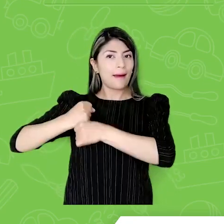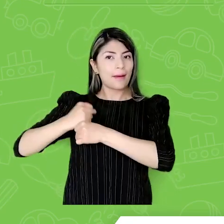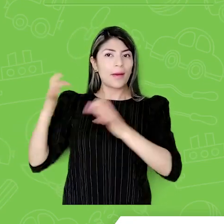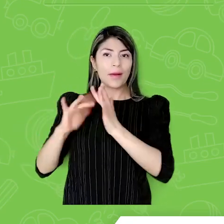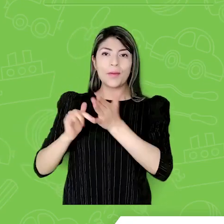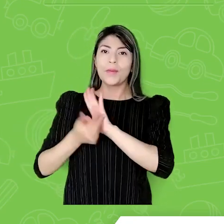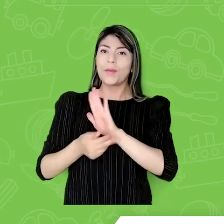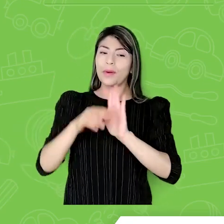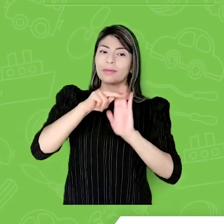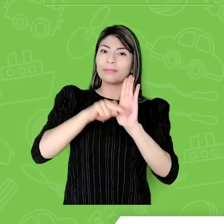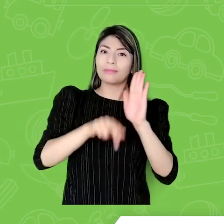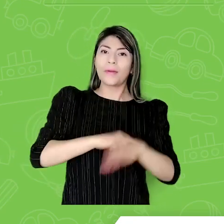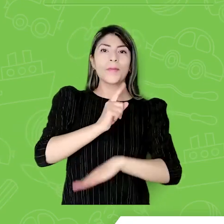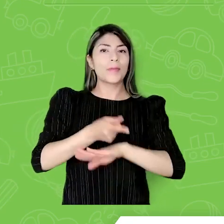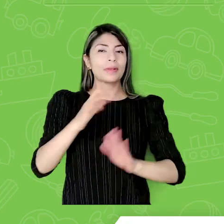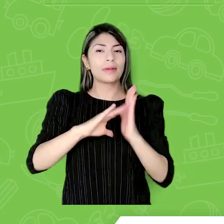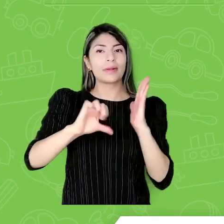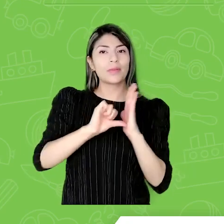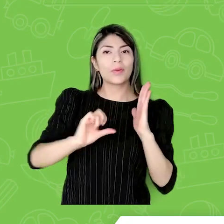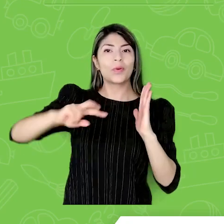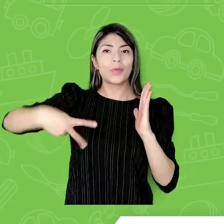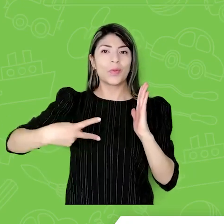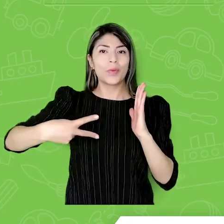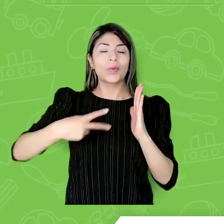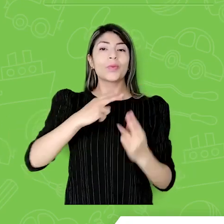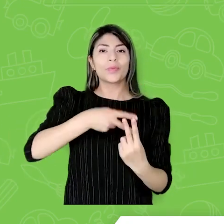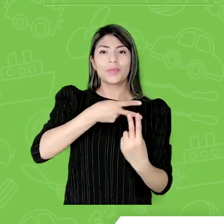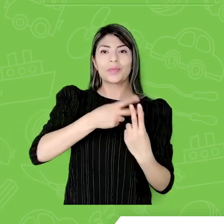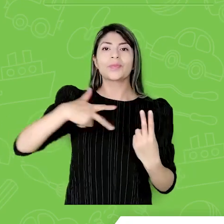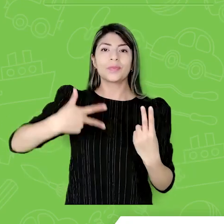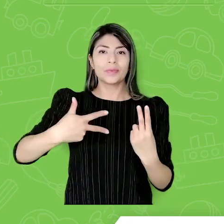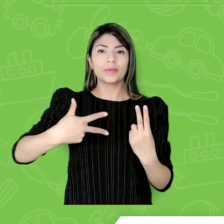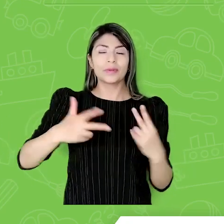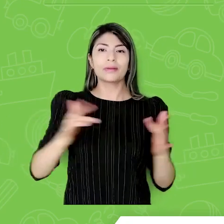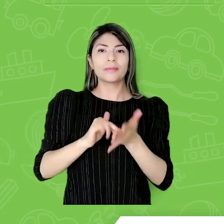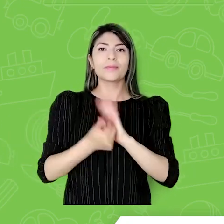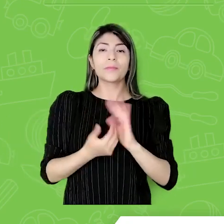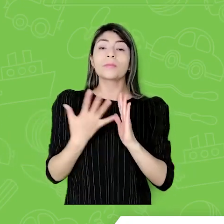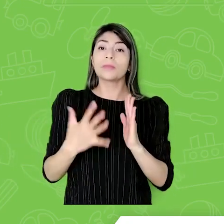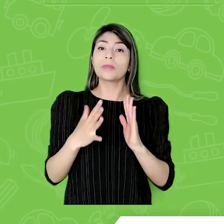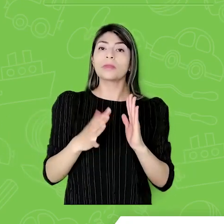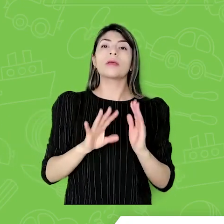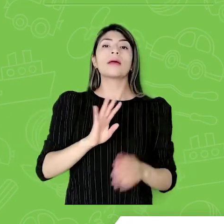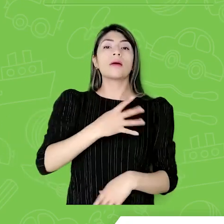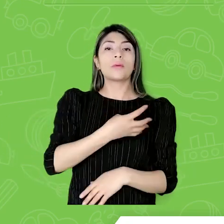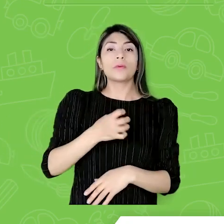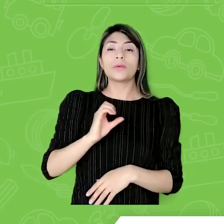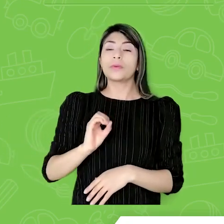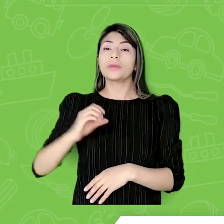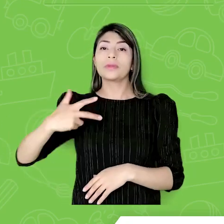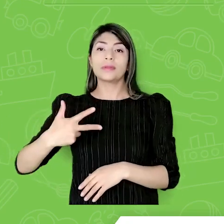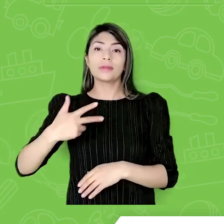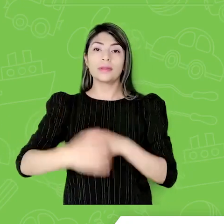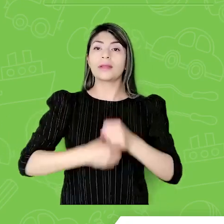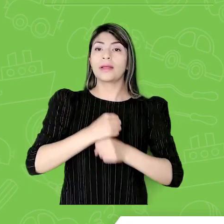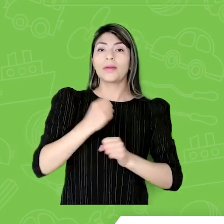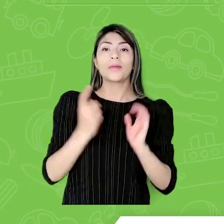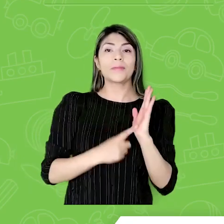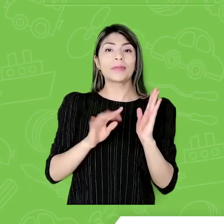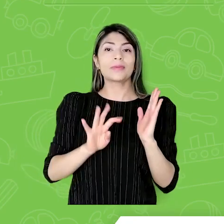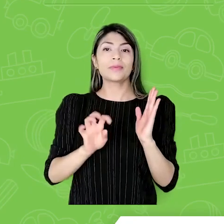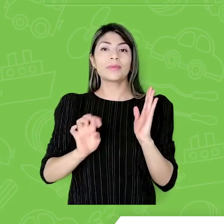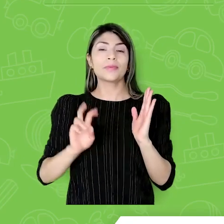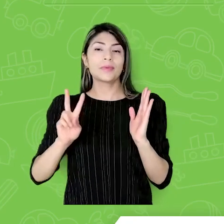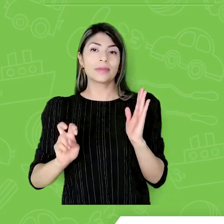elecciones inmediatamente anteriores, en los términos señalados en el artículo 2, numeral 3, de la Ley 403